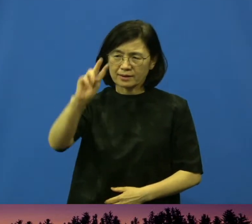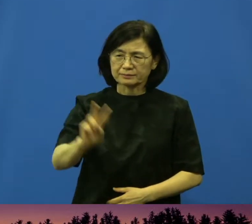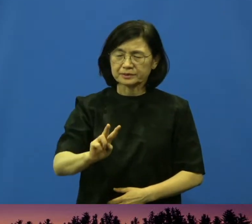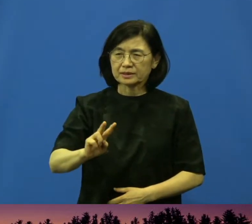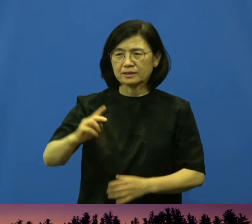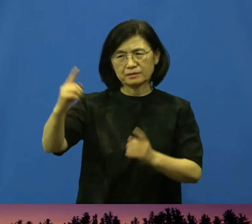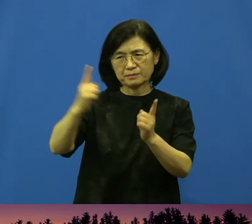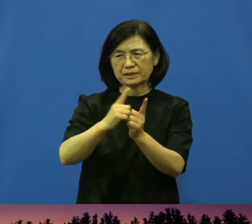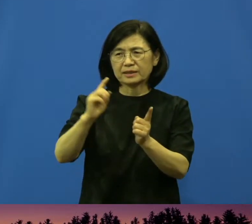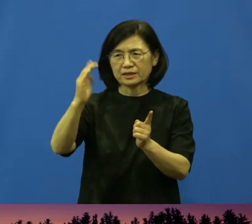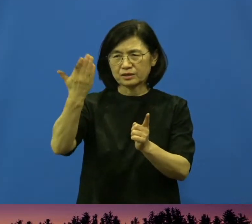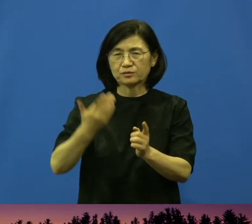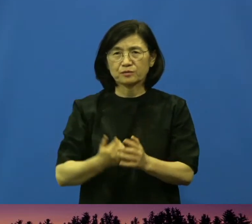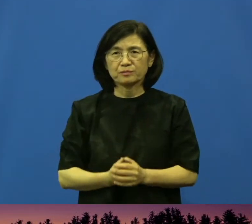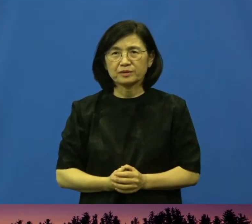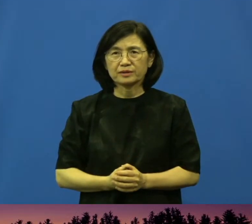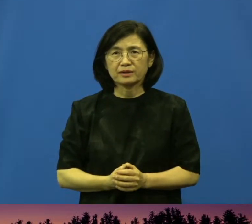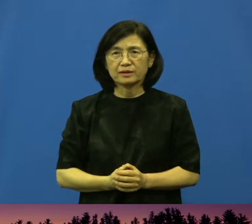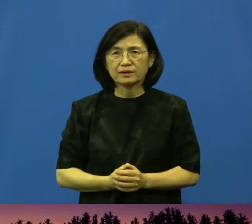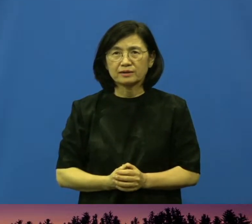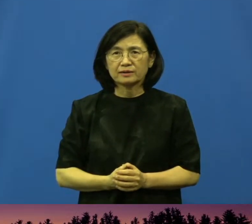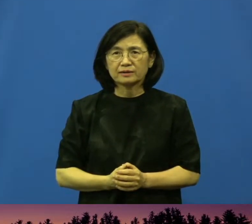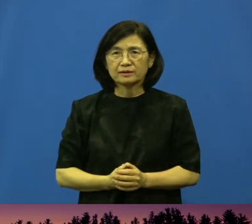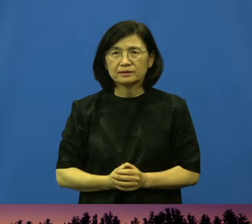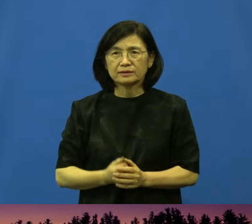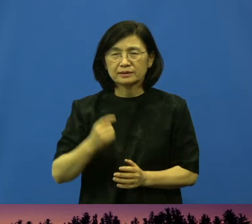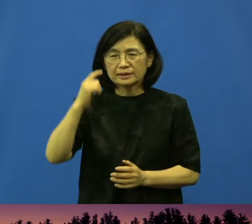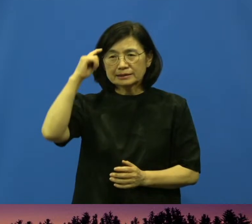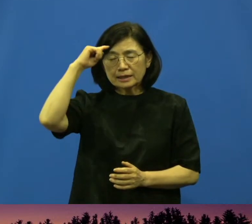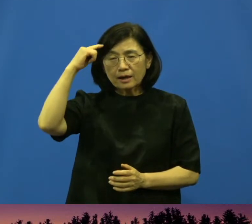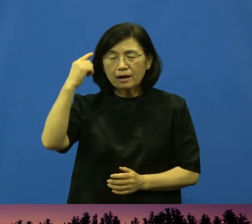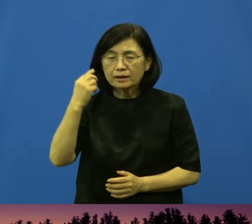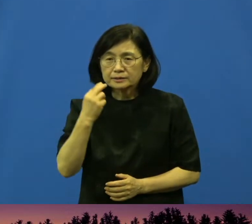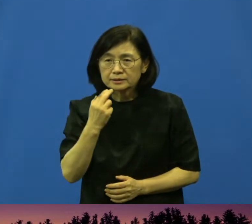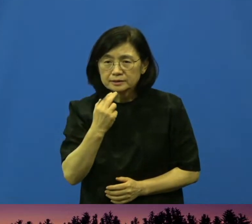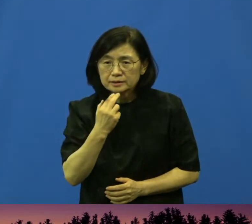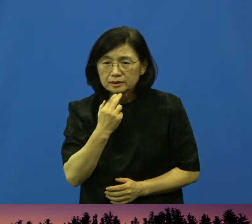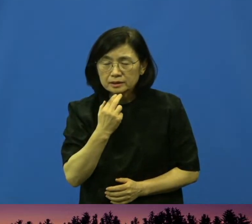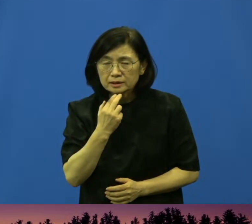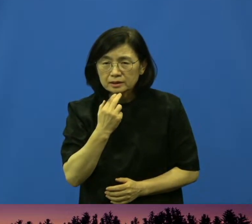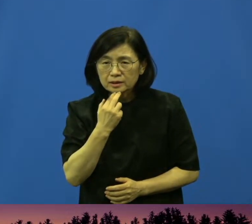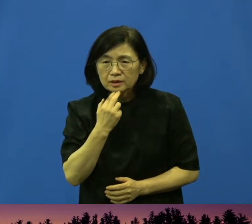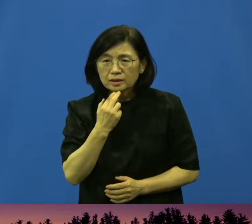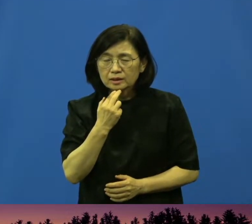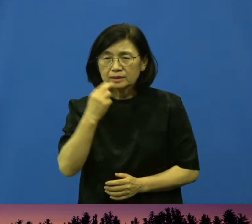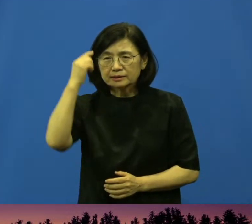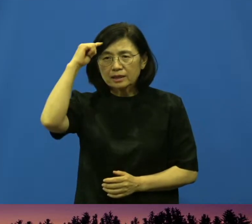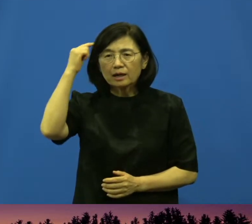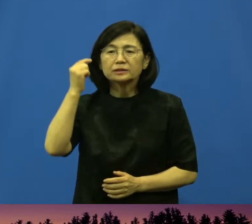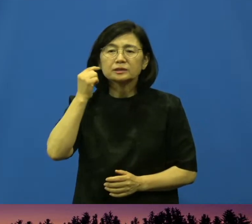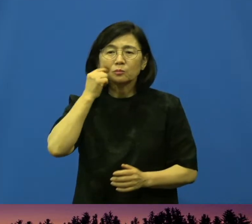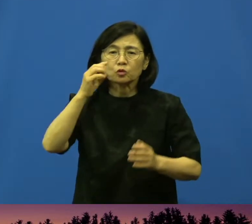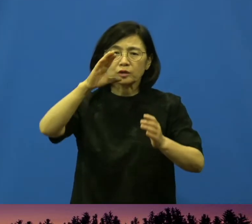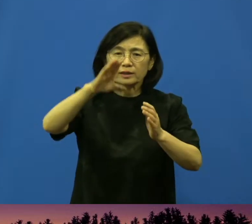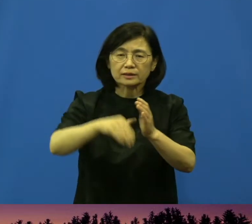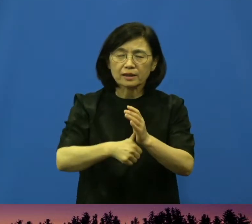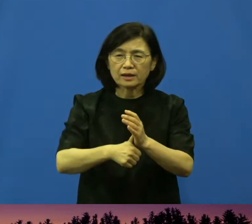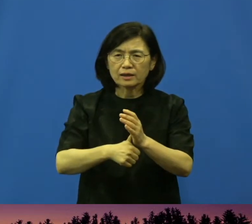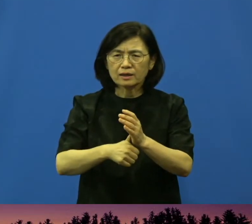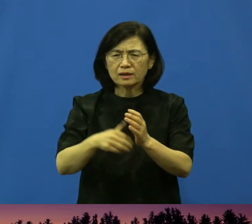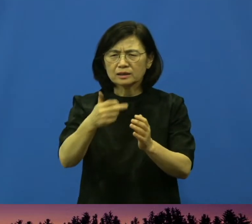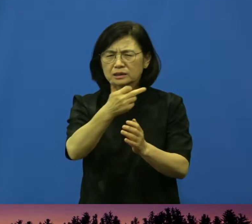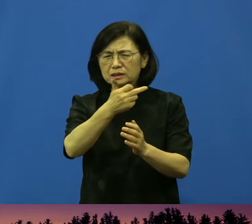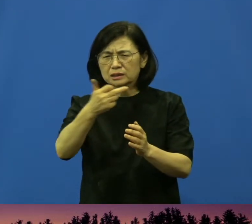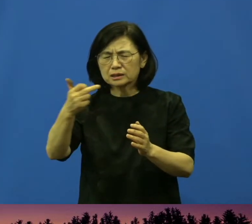같지 않았던데 상상하지 못한 곳에 무너지는 거예요. 그래서 여러분,